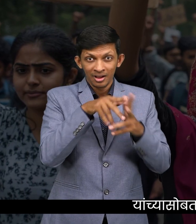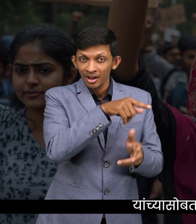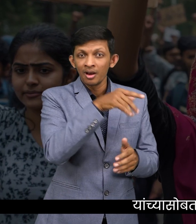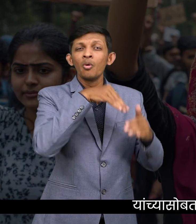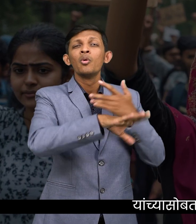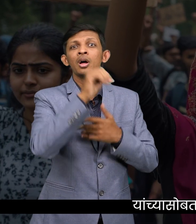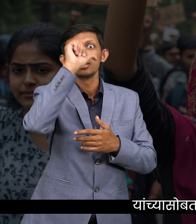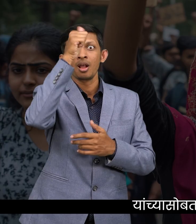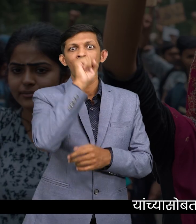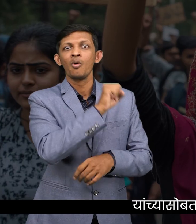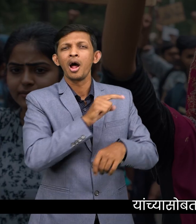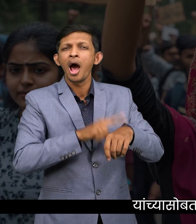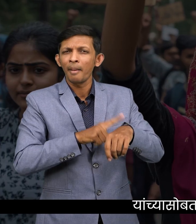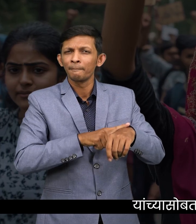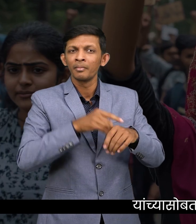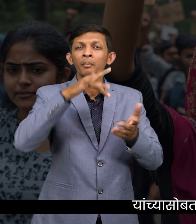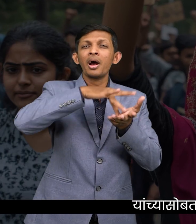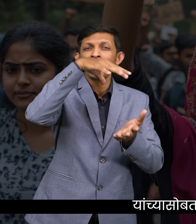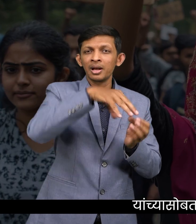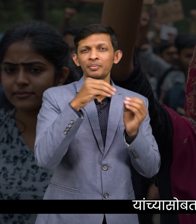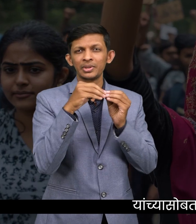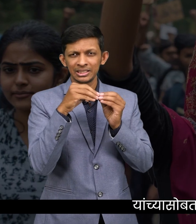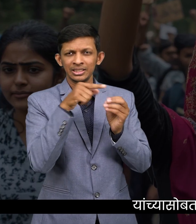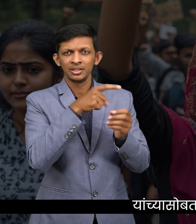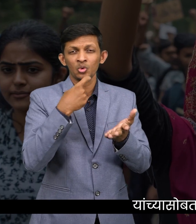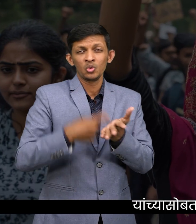यांच्याबद्दल महत्त्वाची भूमिका बजावली.